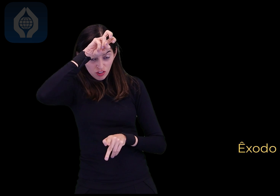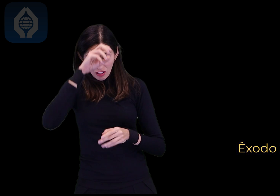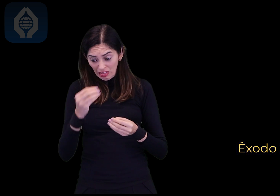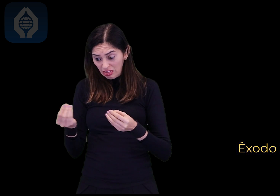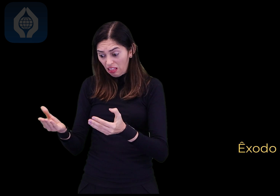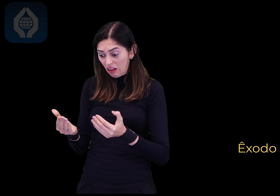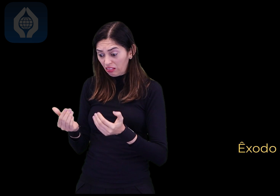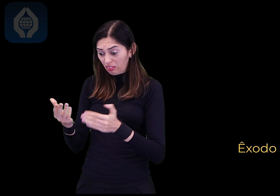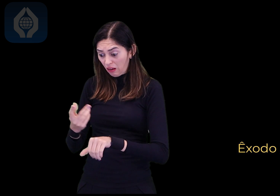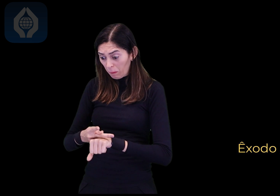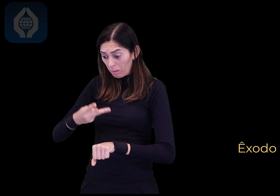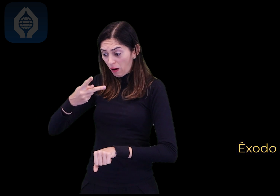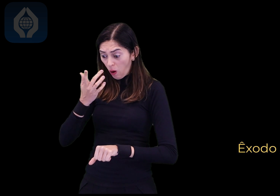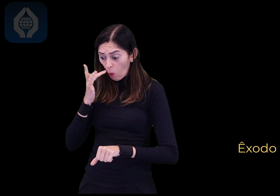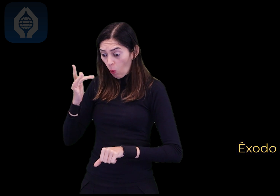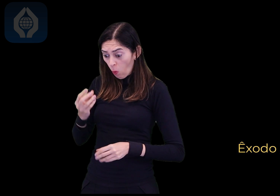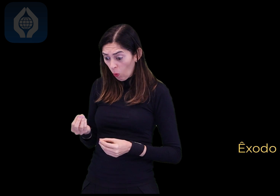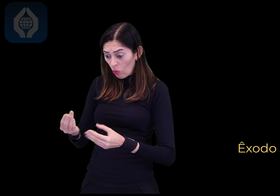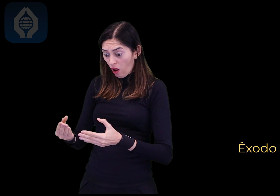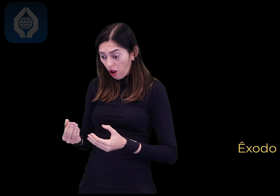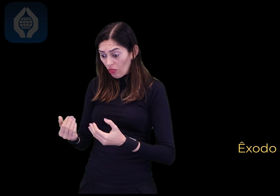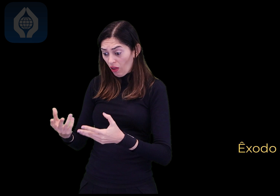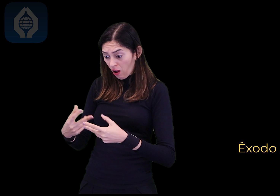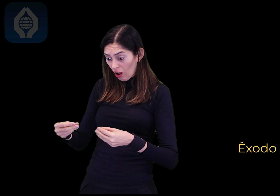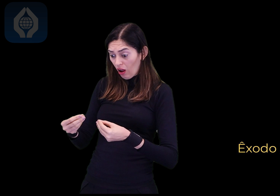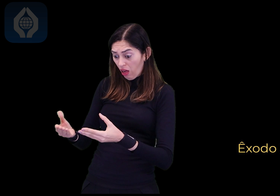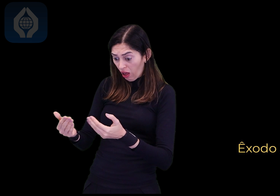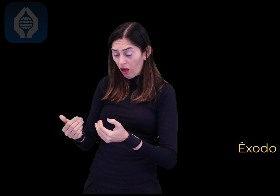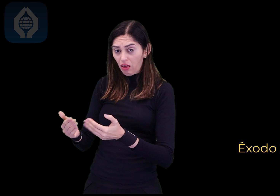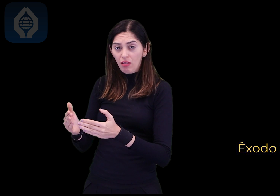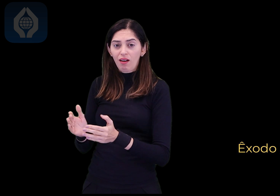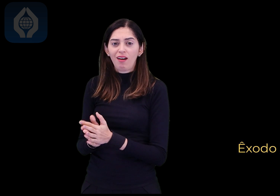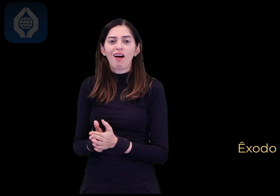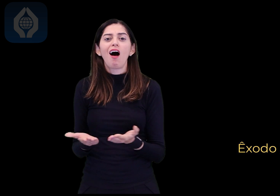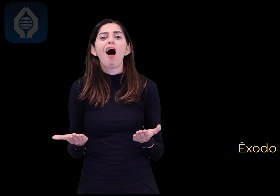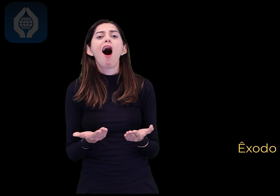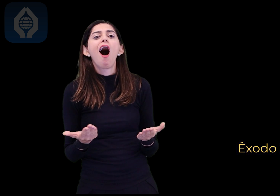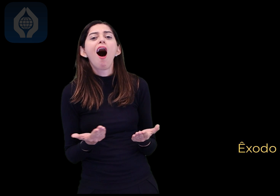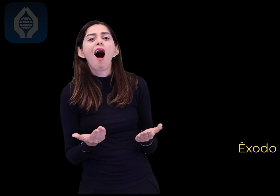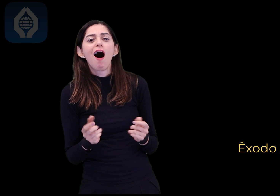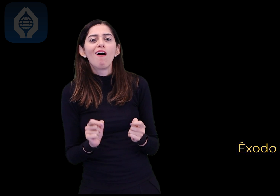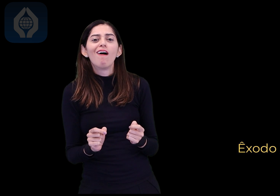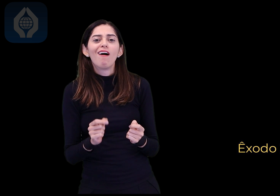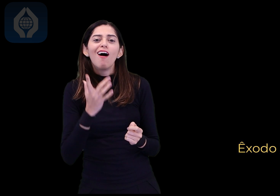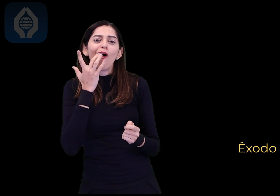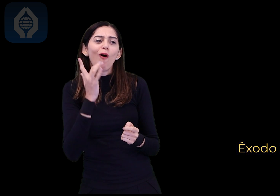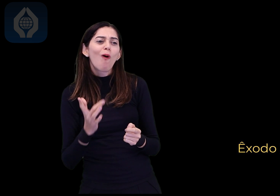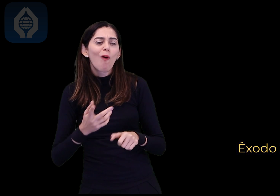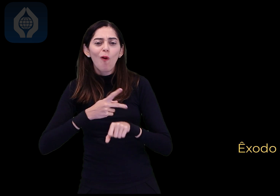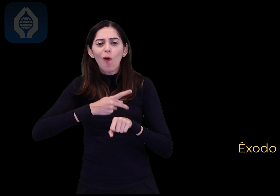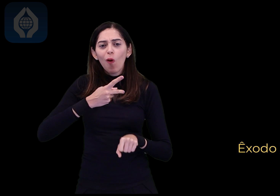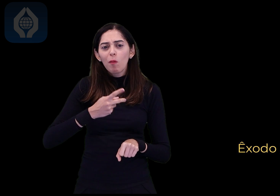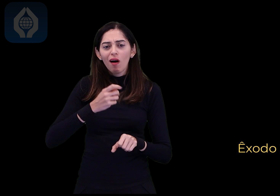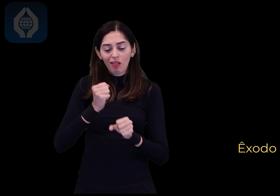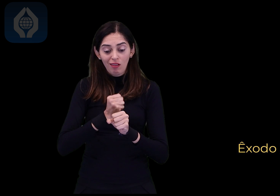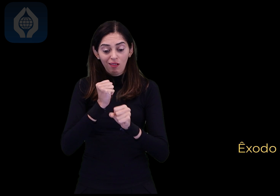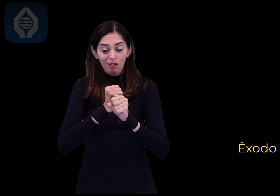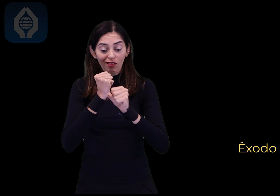eles saíram do Egito? Agora um pouco desse tesouro seria usado para construir o tabernáculo. E